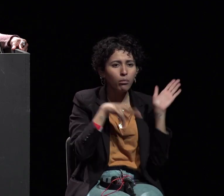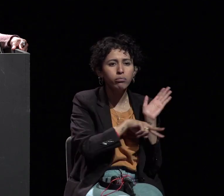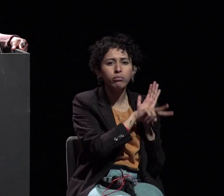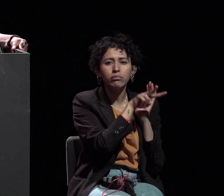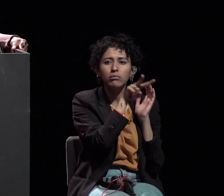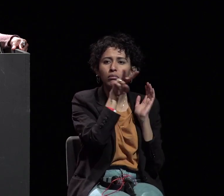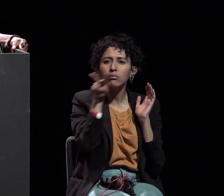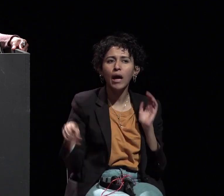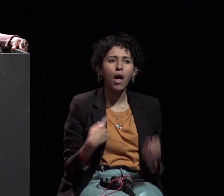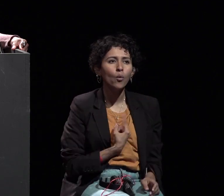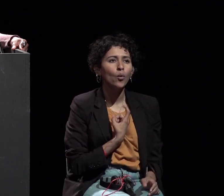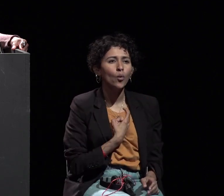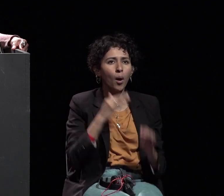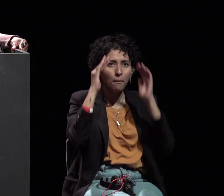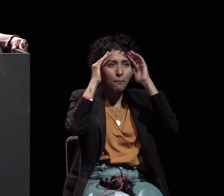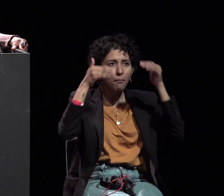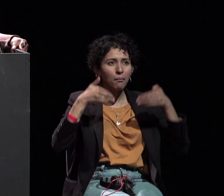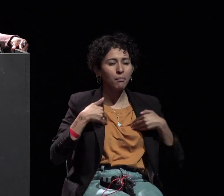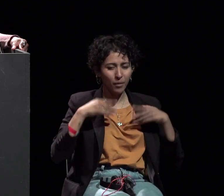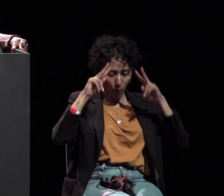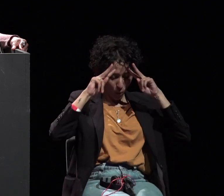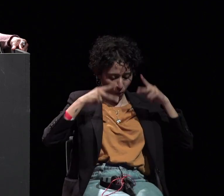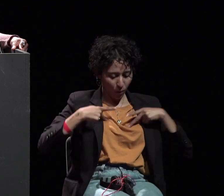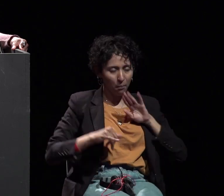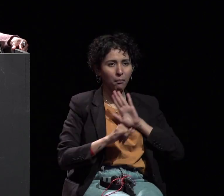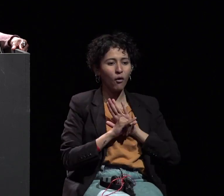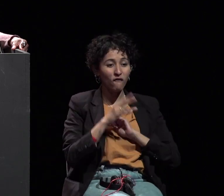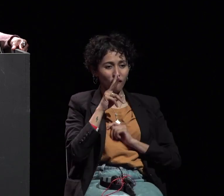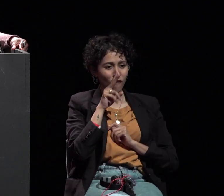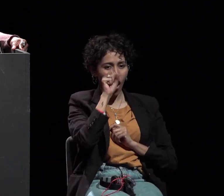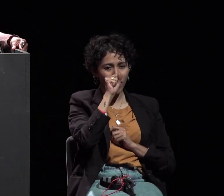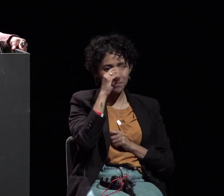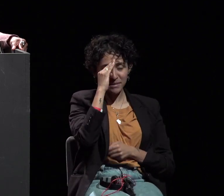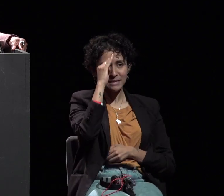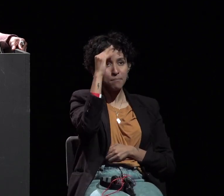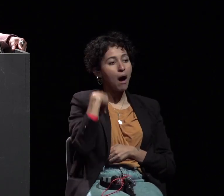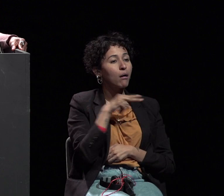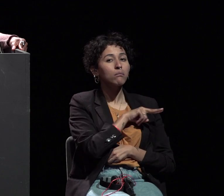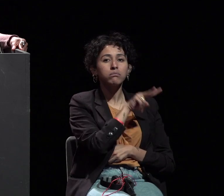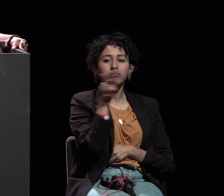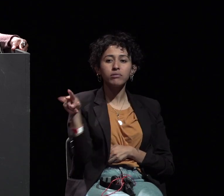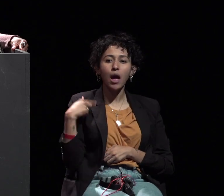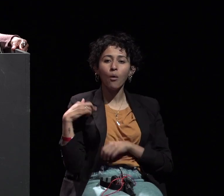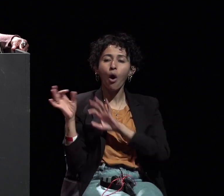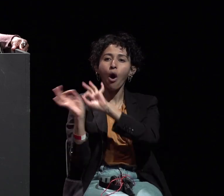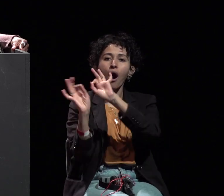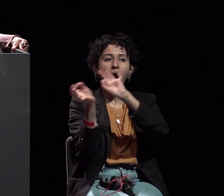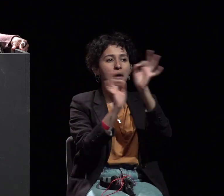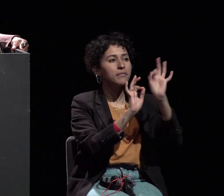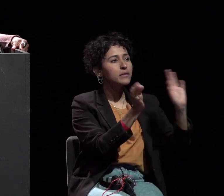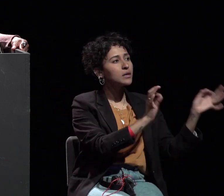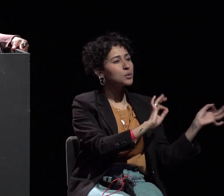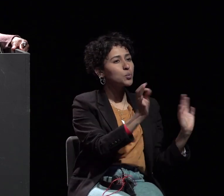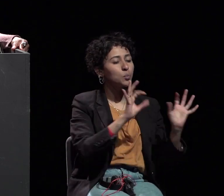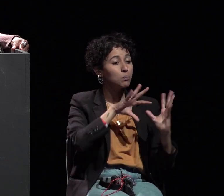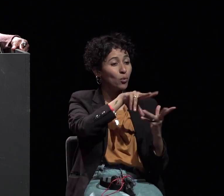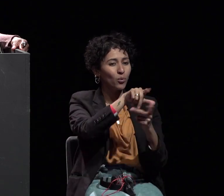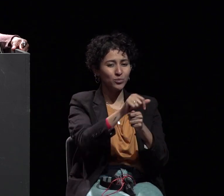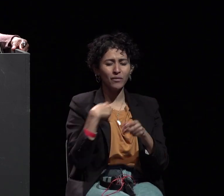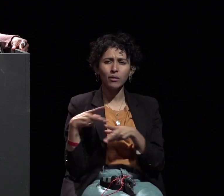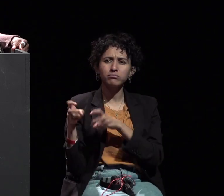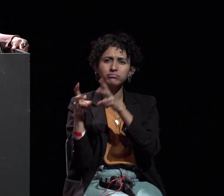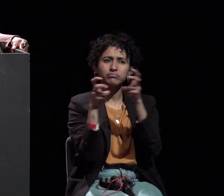mundo. É esse sujeito onividente que organiza a cena do mundo que vai construir, do ponto de vista